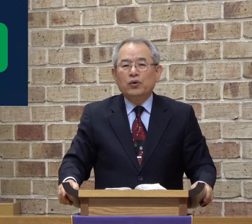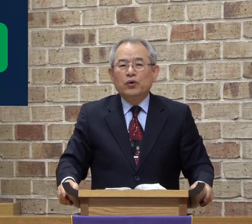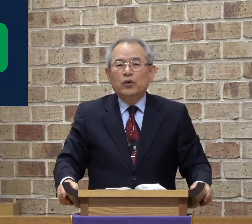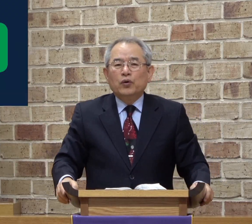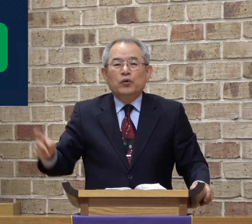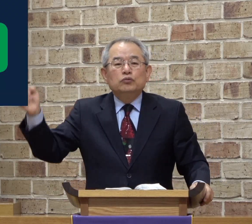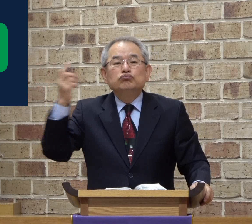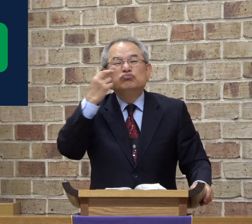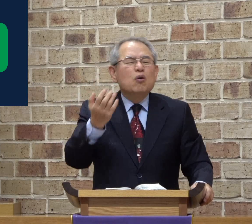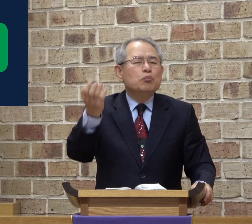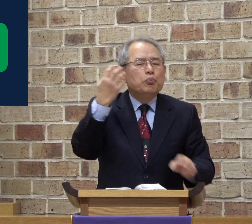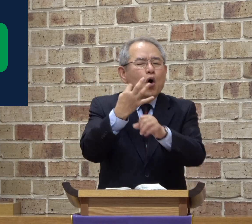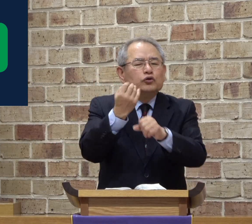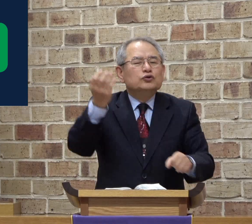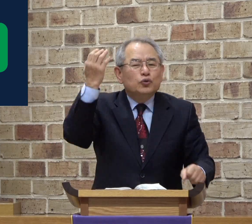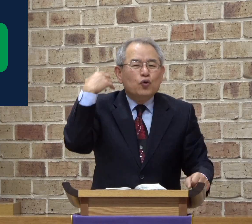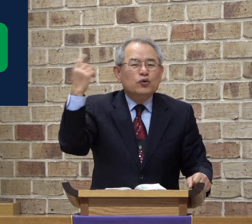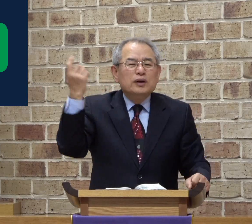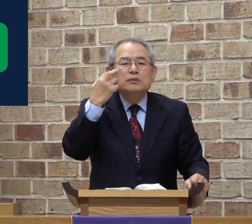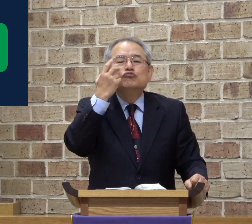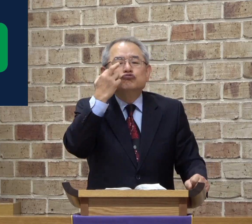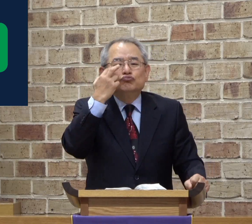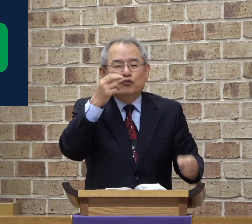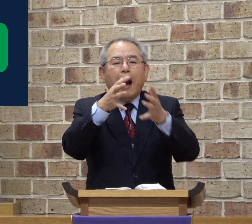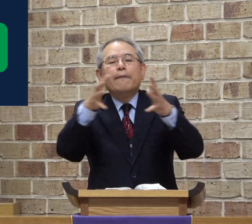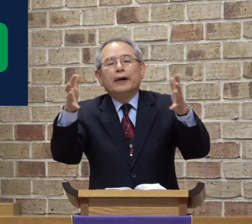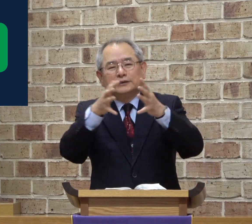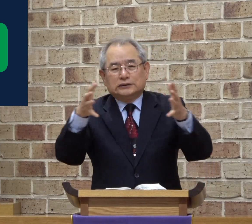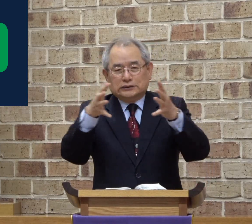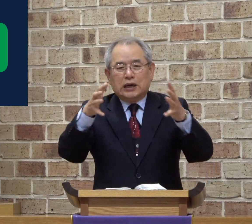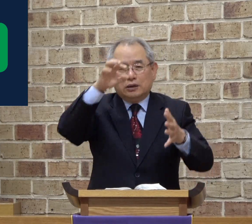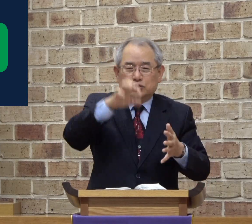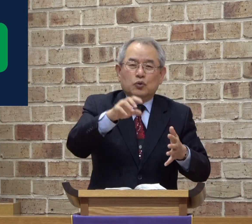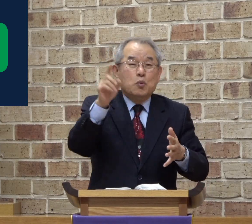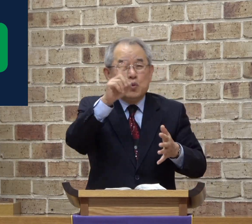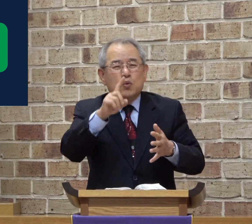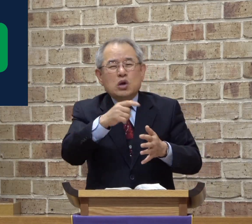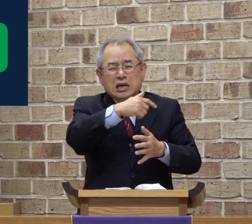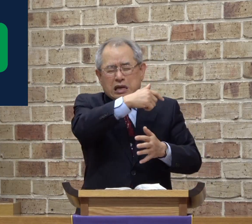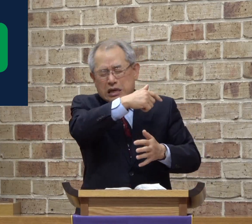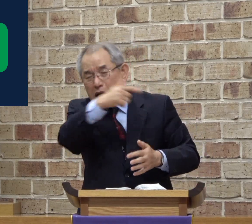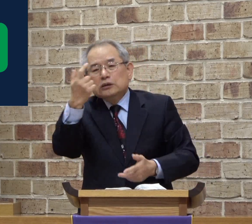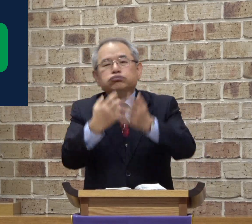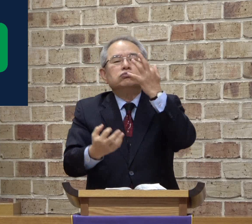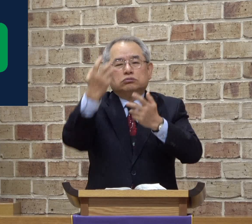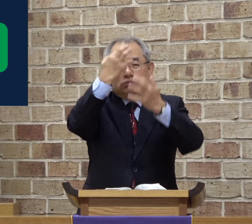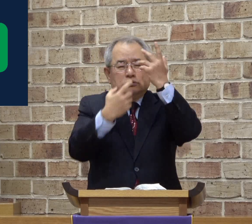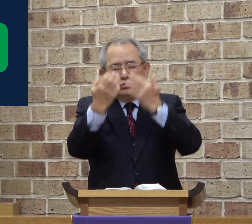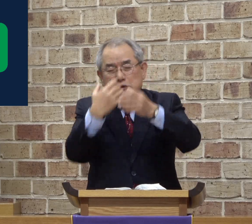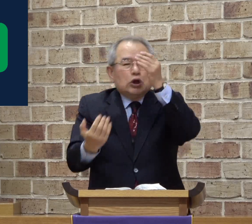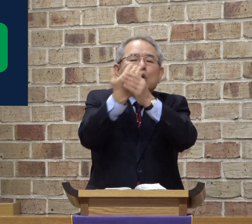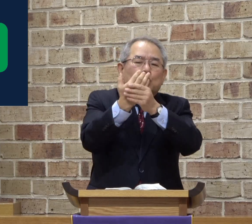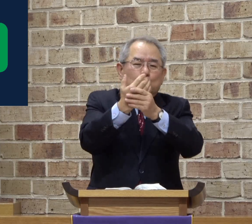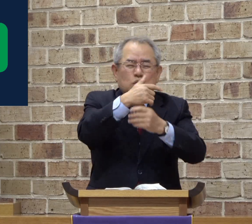하나님께서는 우리를 건지시기 위해, 구원하시기 위해 계획을 세우시고 독생자 아들을 우리에게 주시는 것이 최고의 선물임을 믿으십니까?